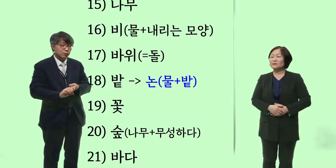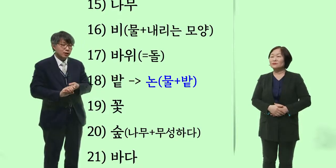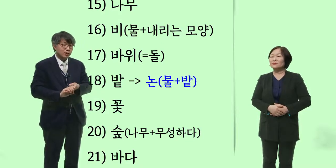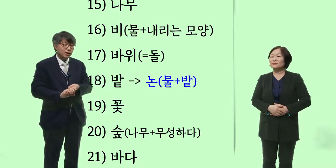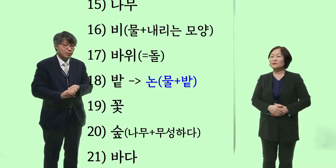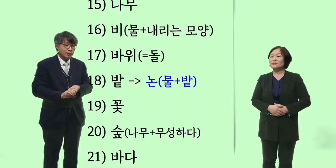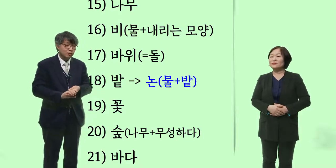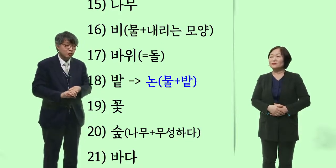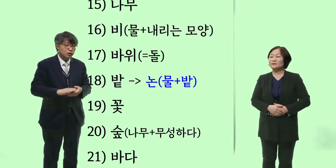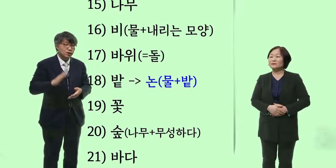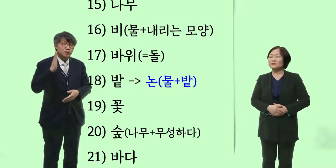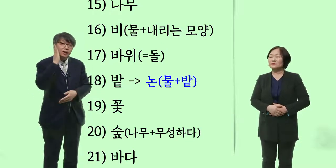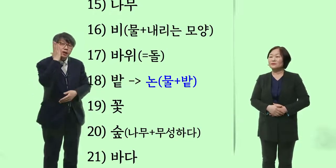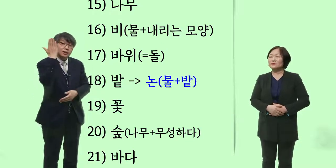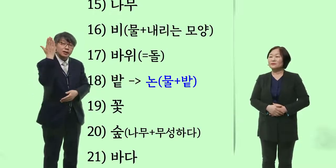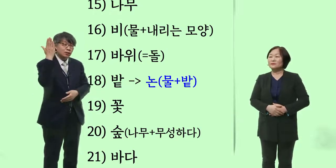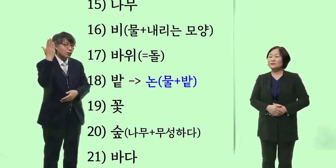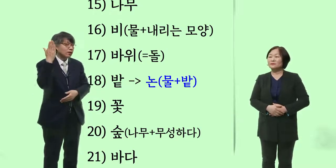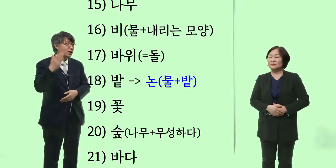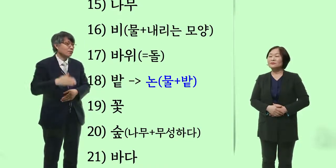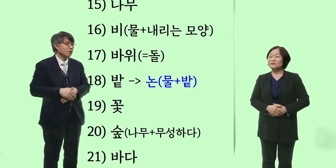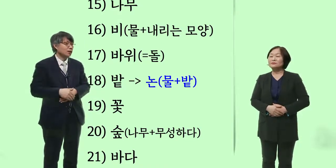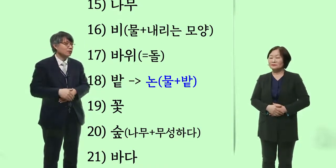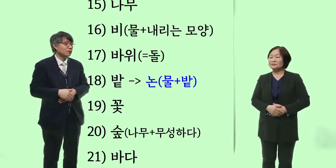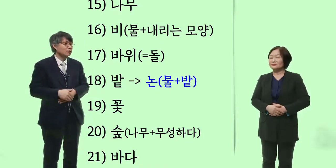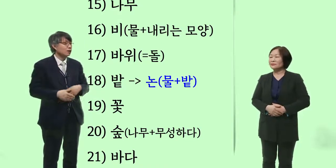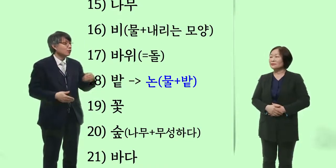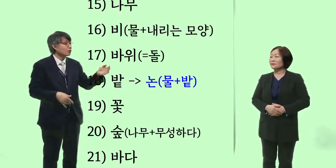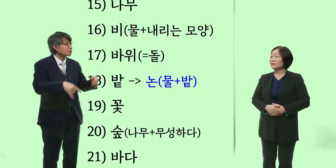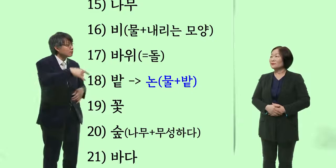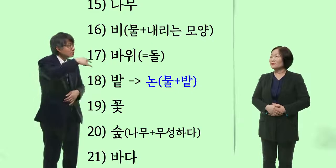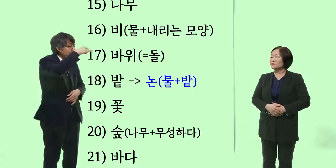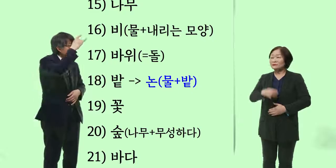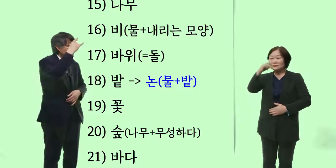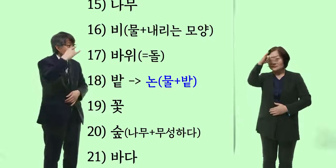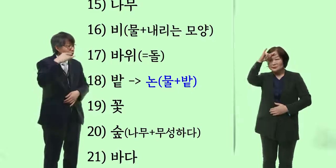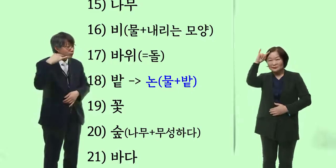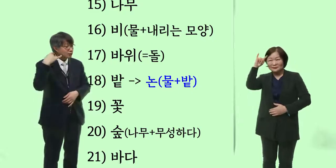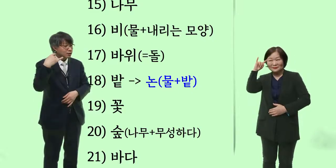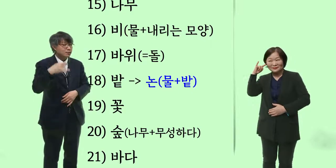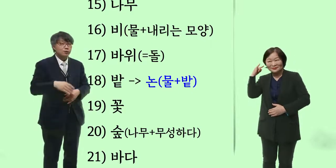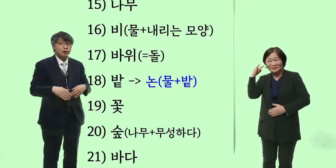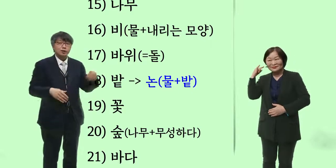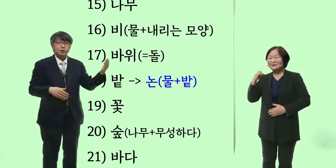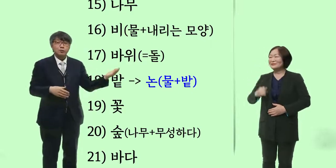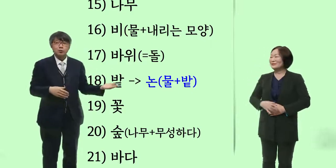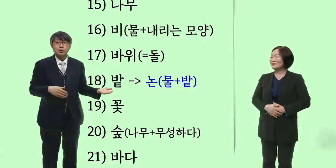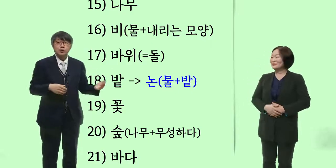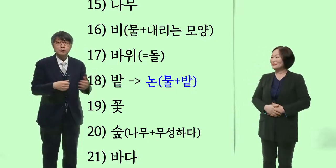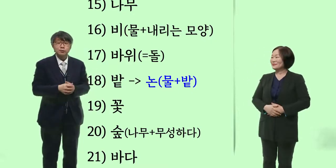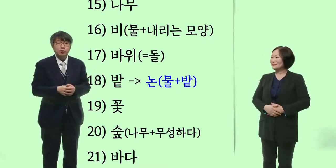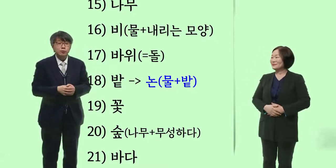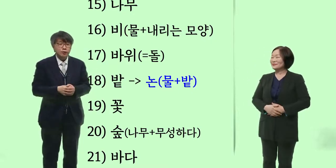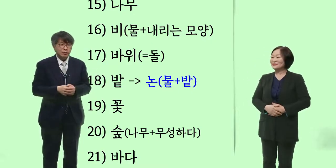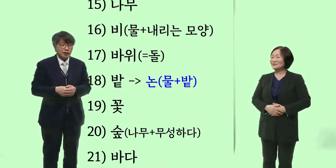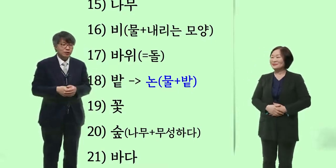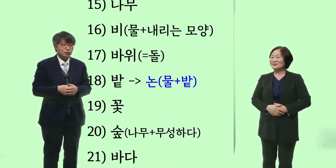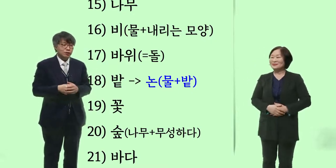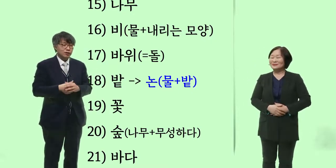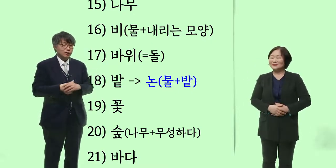목사님이 만들어 주신 이름인데 이상록 이렇게 표현하고요. 권사님은 심혜경 권사님 우리 농인분들이 만들어 주셨어요.